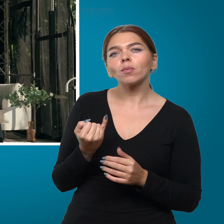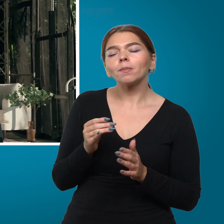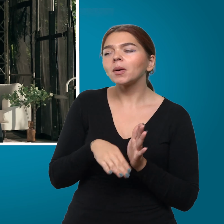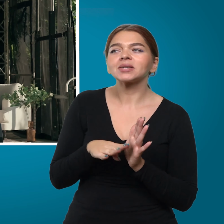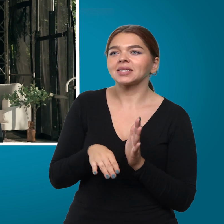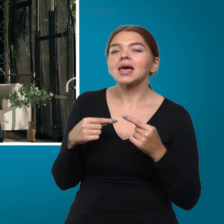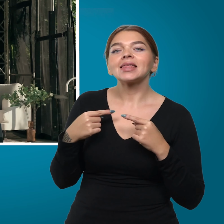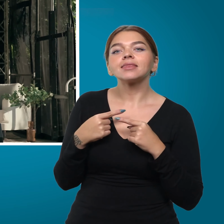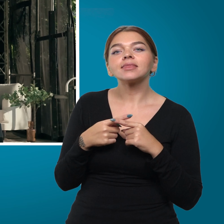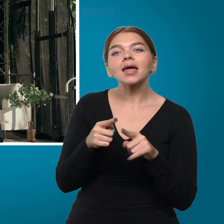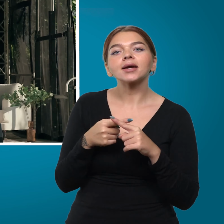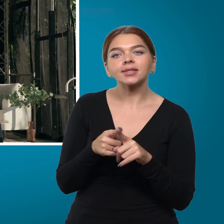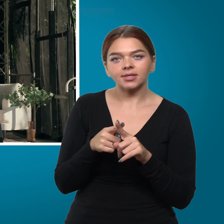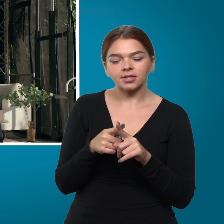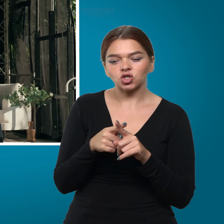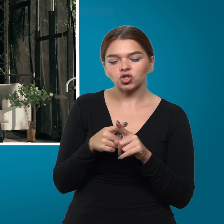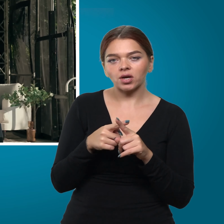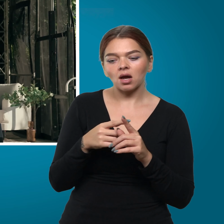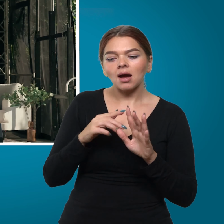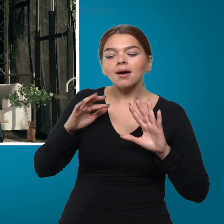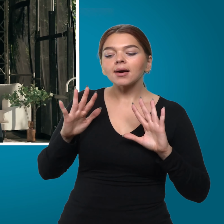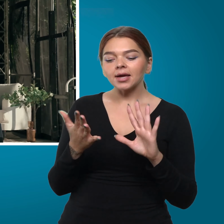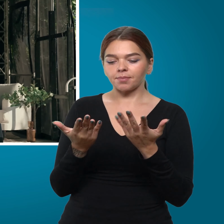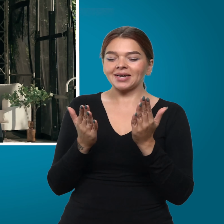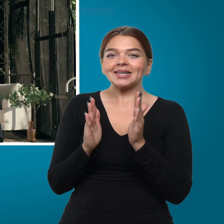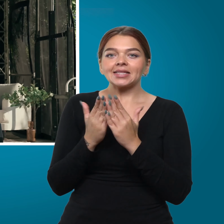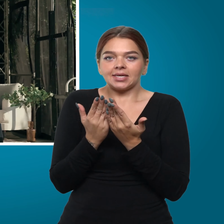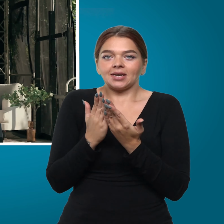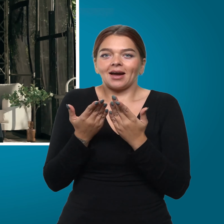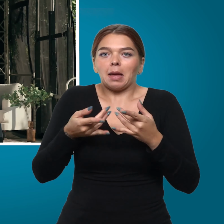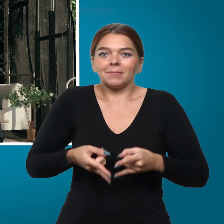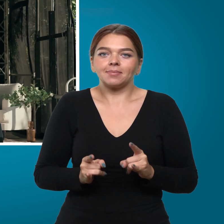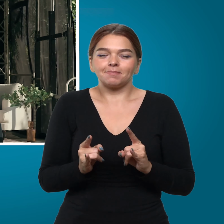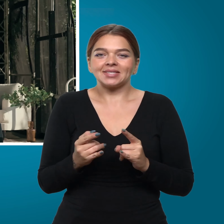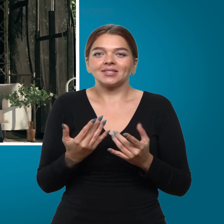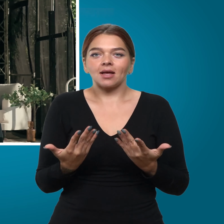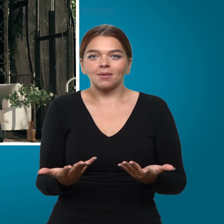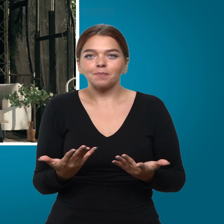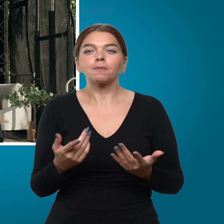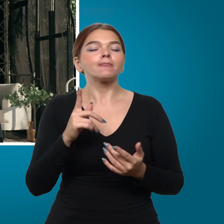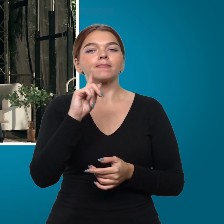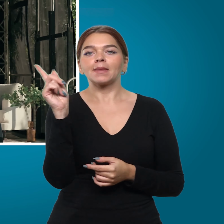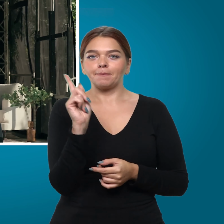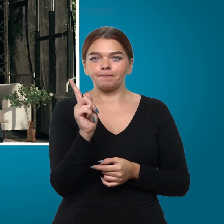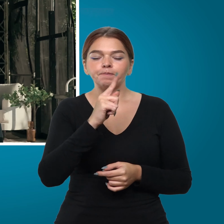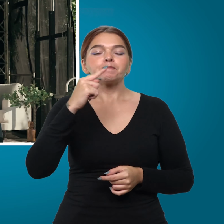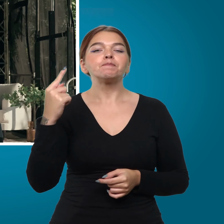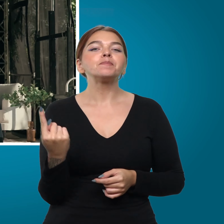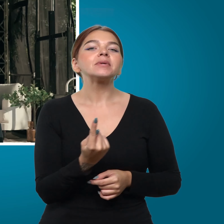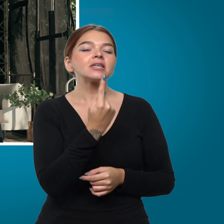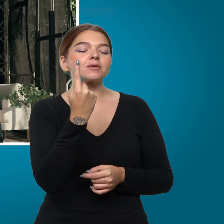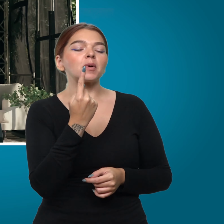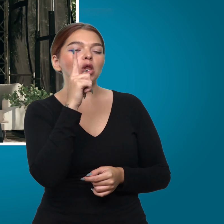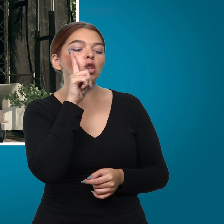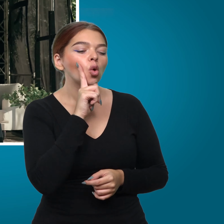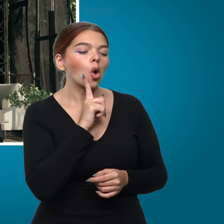dieno šviesą, ar tai buvo vis dar toksai stalčių reikalas? Kaip, man įdomu,